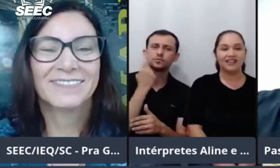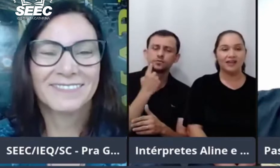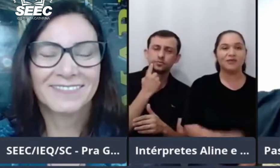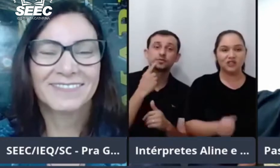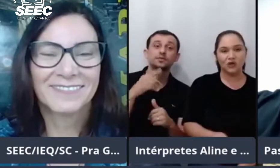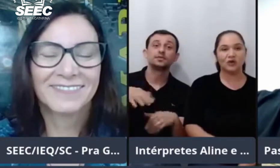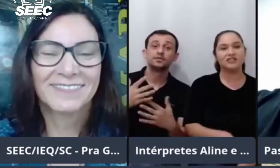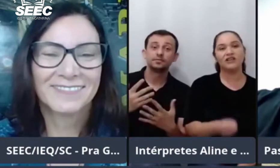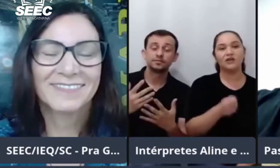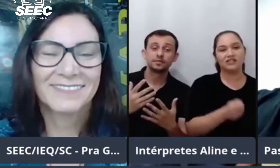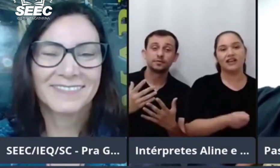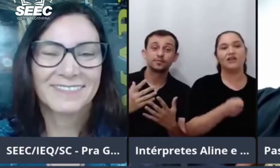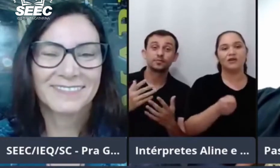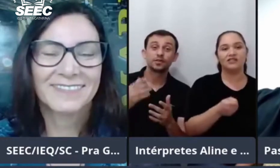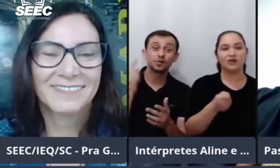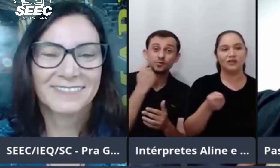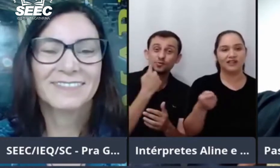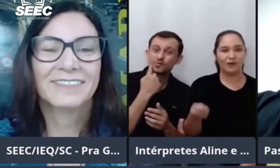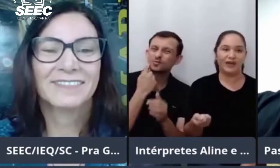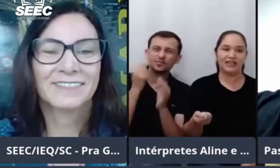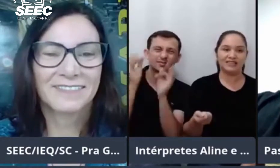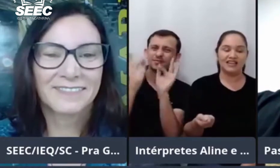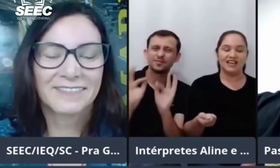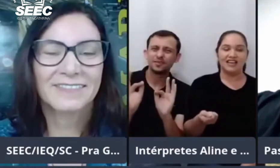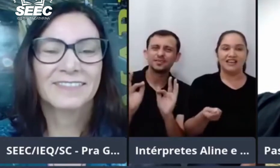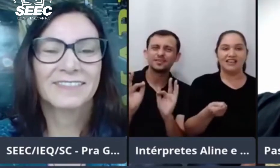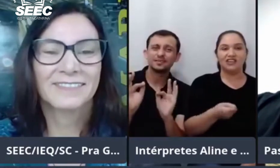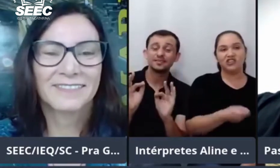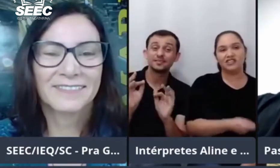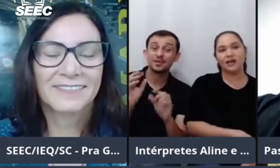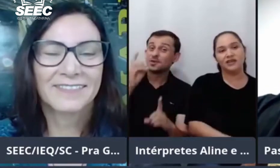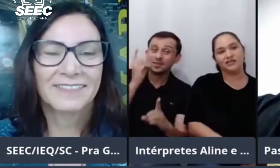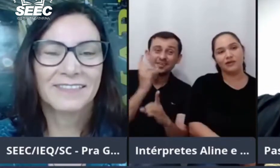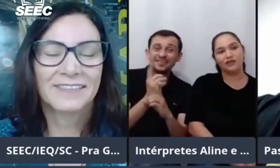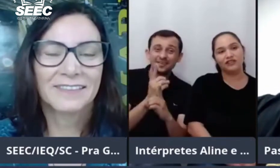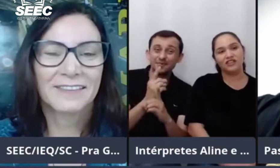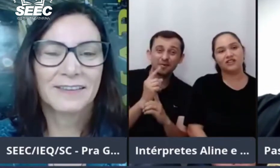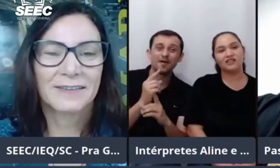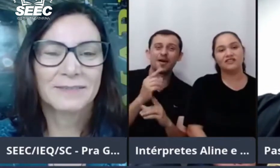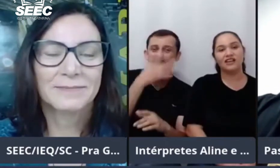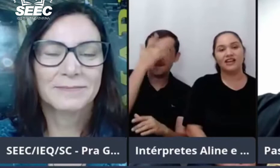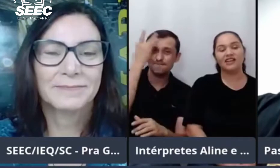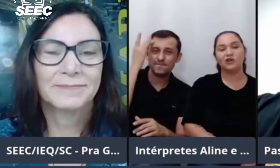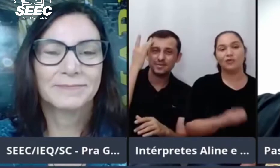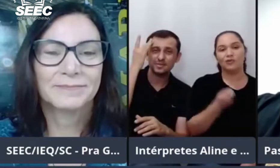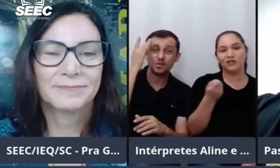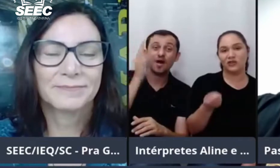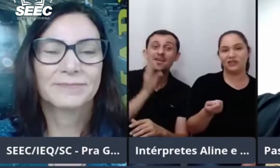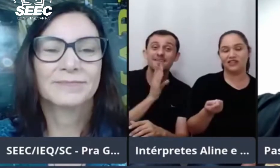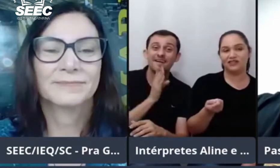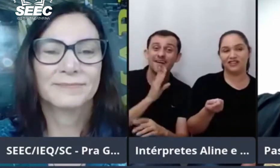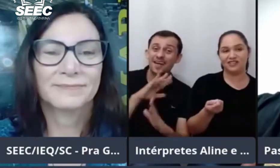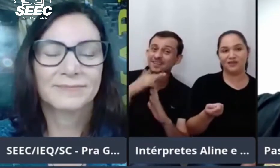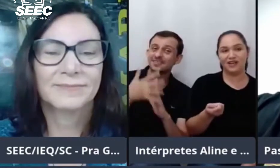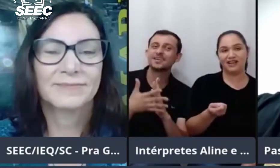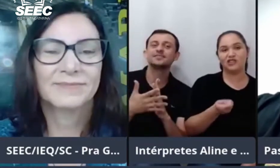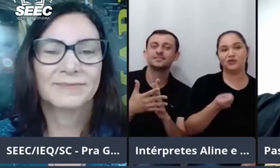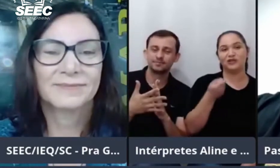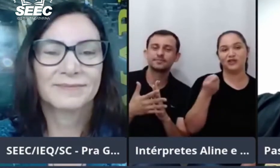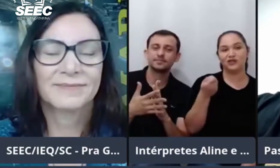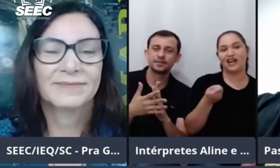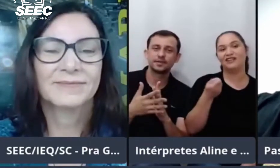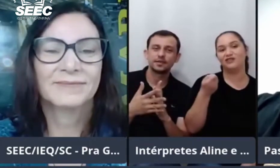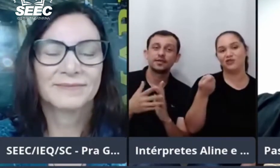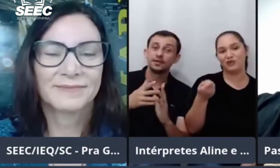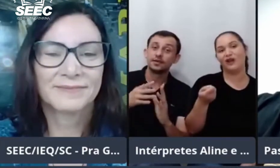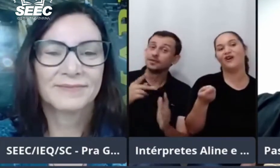saber que tem pessoas que conseguem se comunicar com eles. E a gente sabe que isso também não fica só dentro da igreja, como o pastor Rony teve essa experiência de